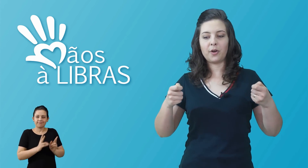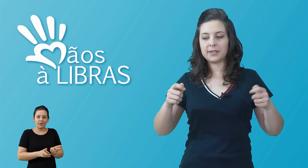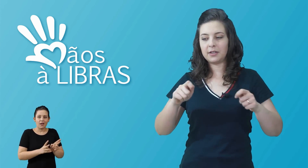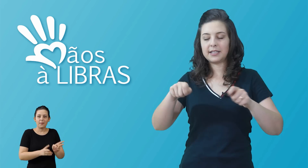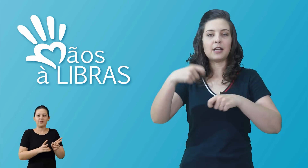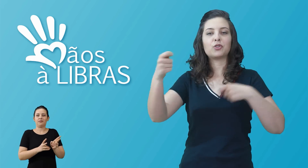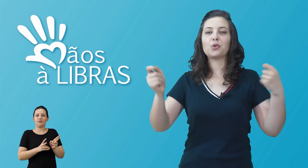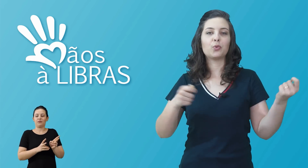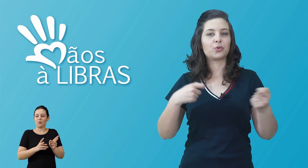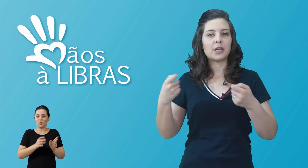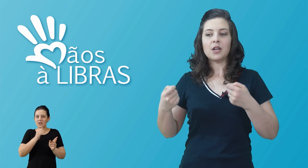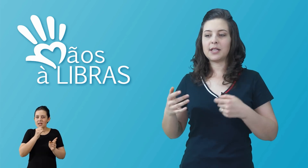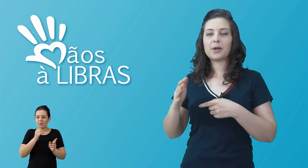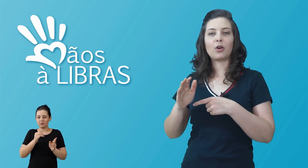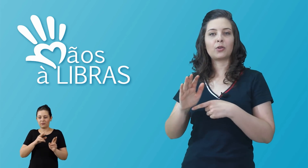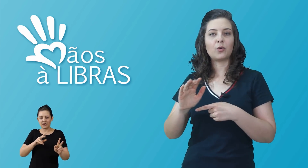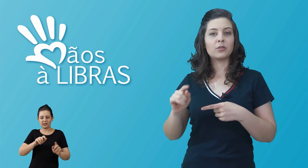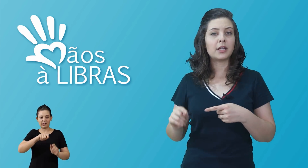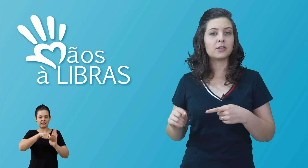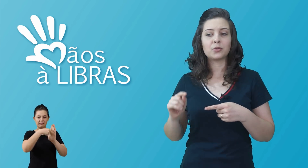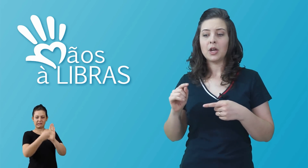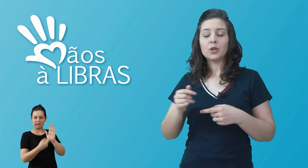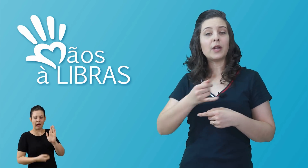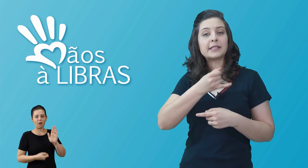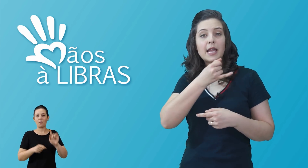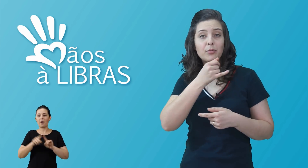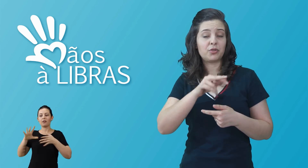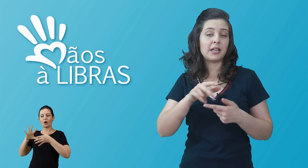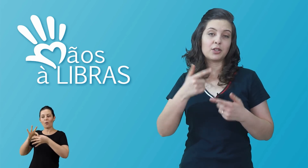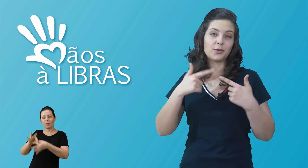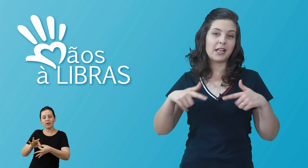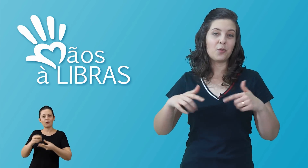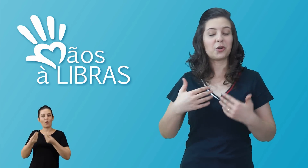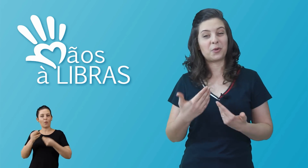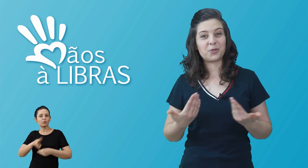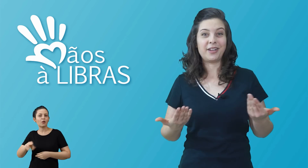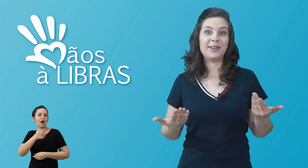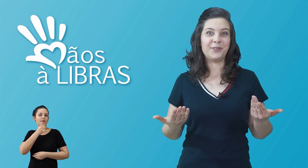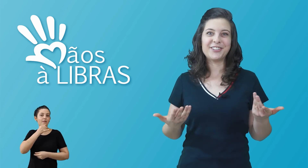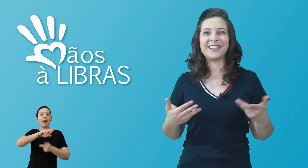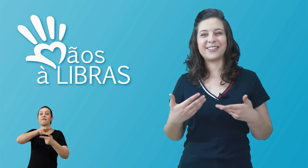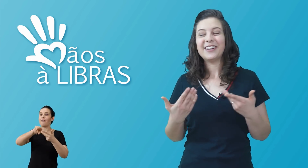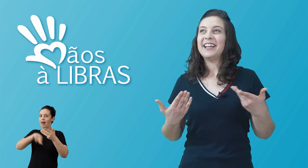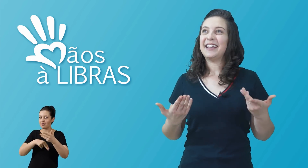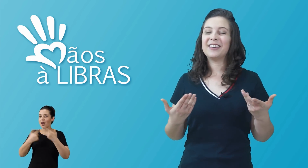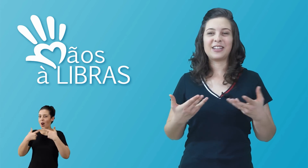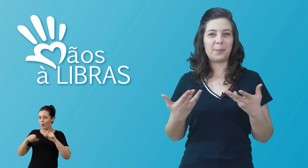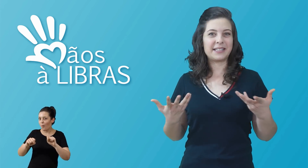uma forma assim, sinais soltos. Eu sempre coloco em contexto, dou exemplos de variações linguísticas, porque eu estudei linguística,